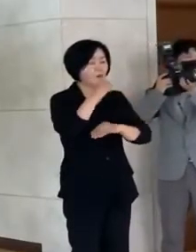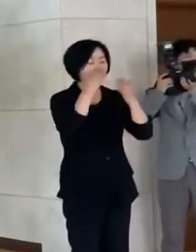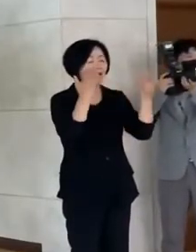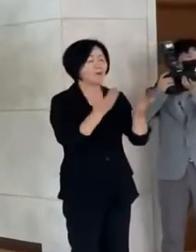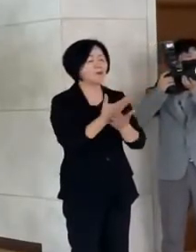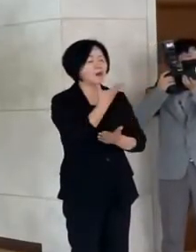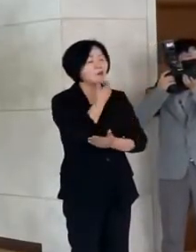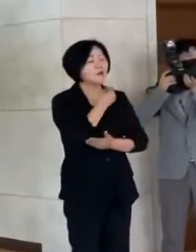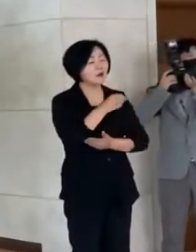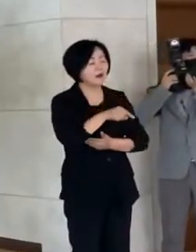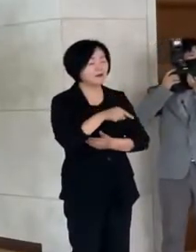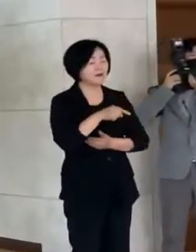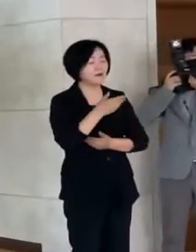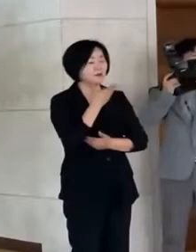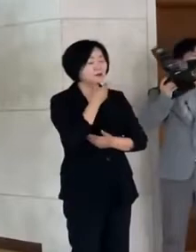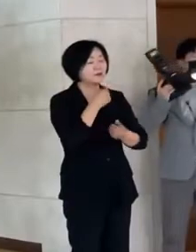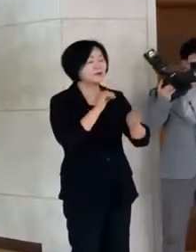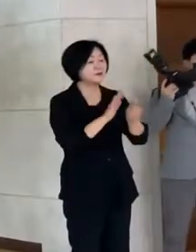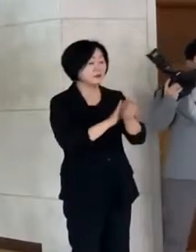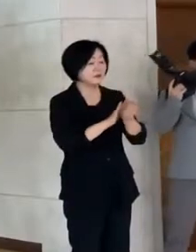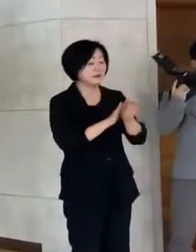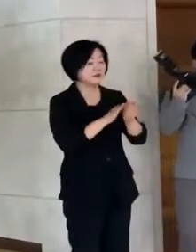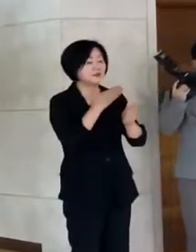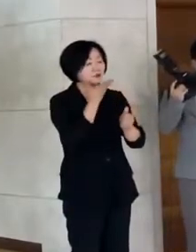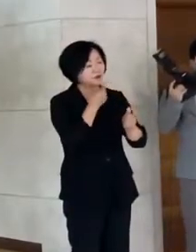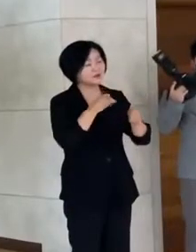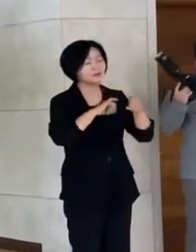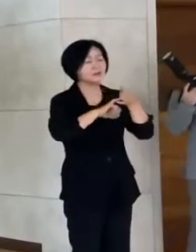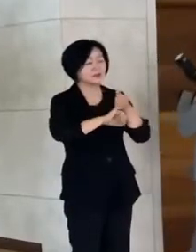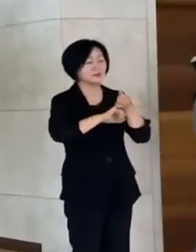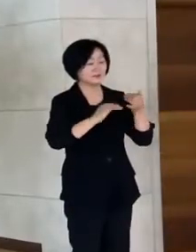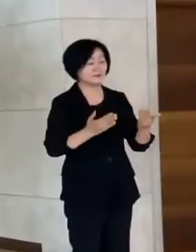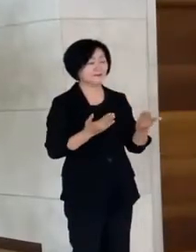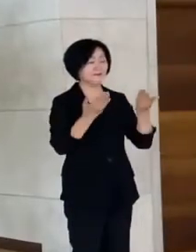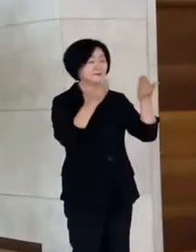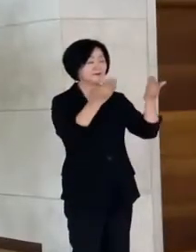행복한 복지 서비스를 약속드립니다.